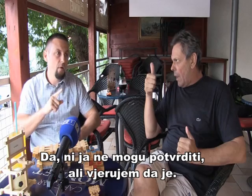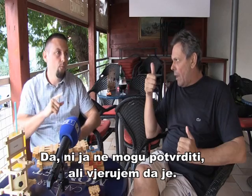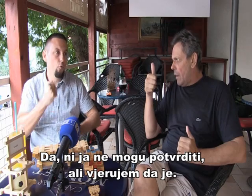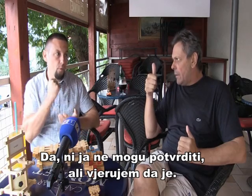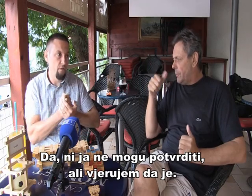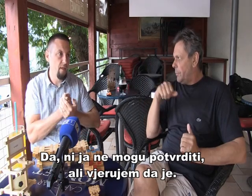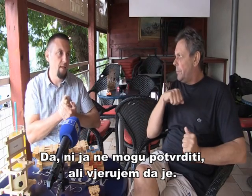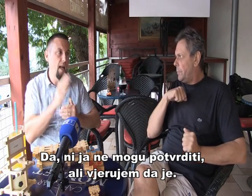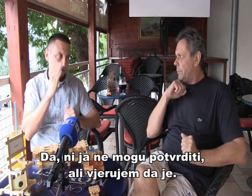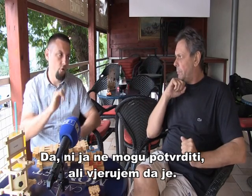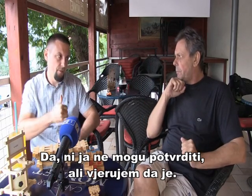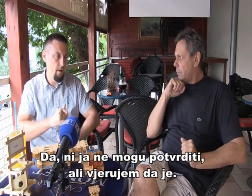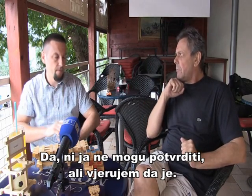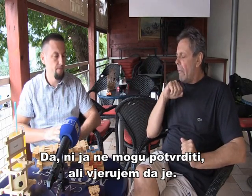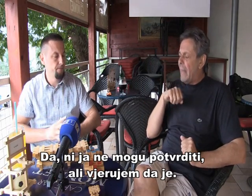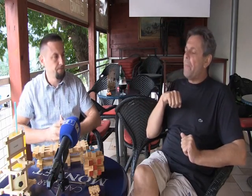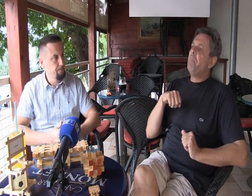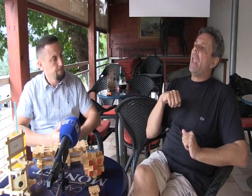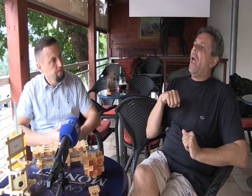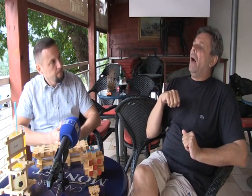ne mogu potvrditi, ali... Da.